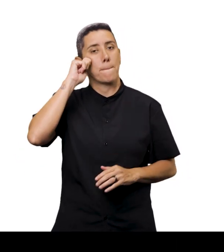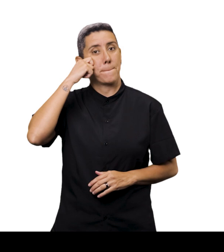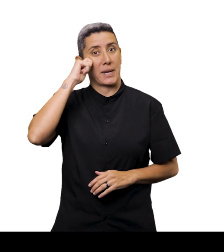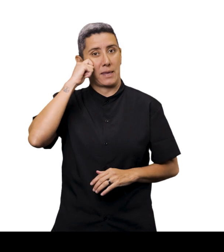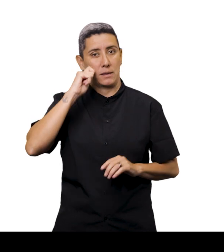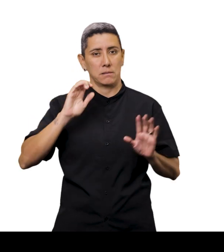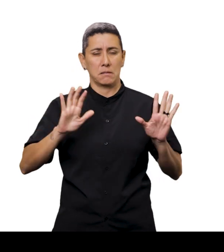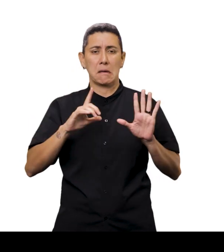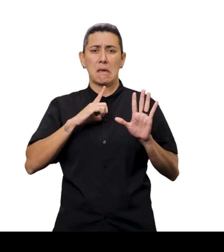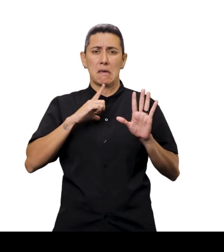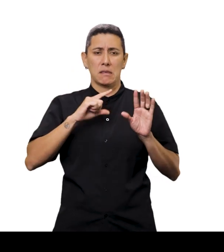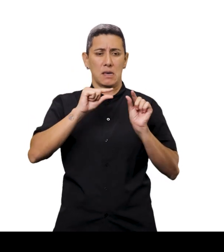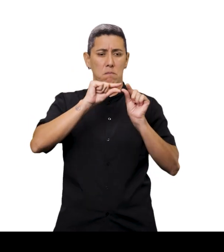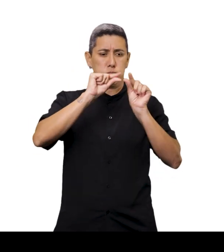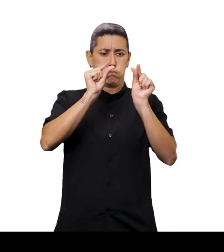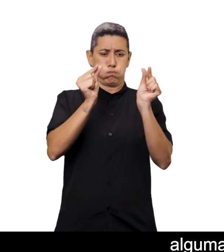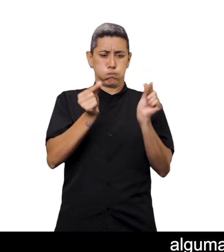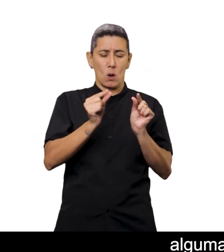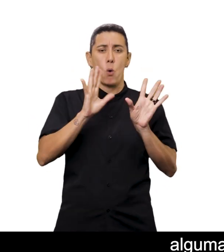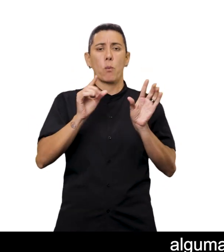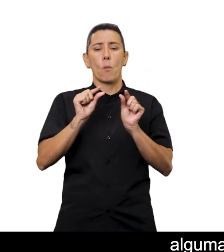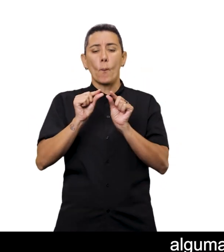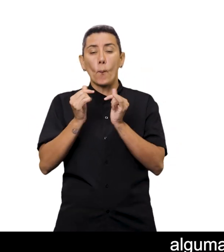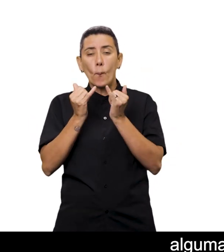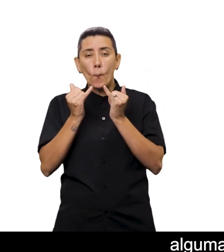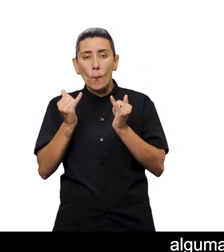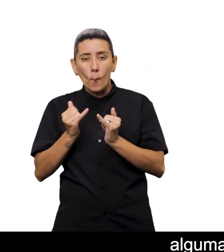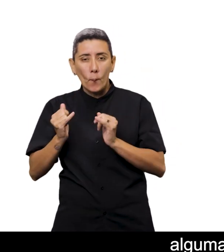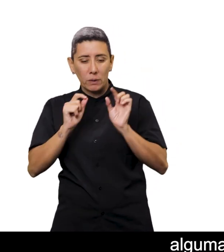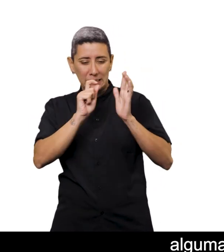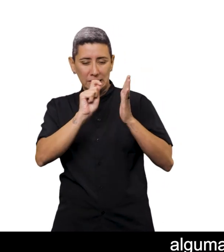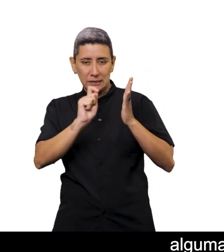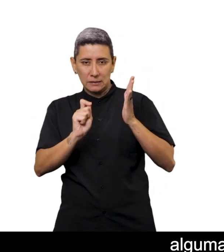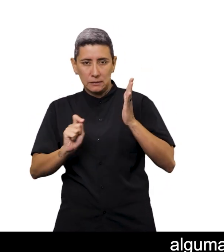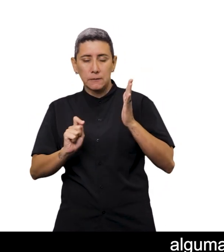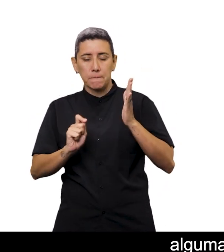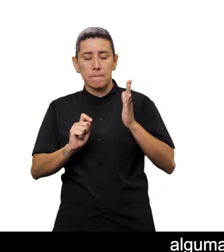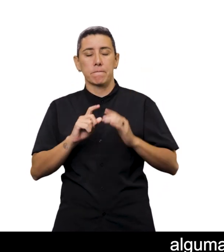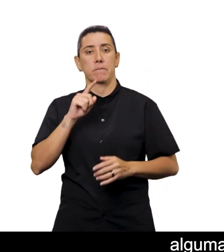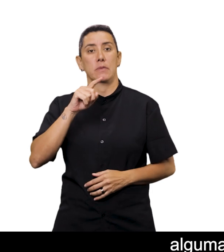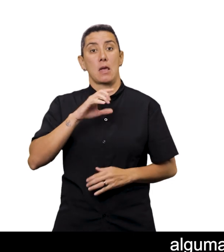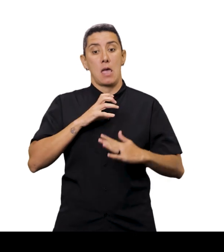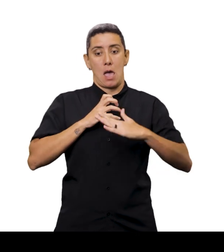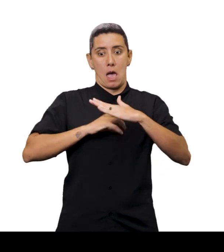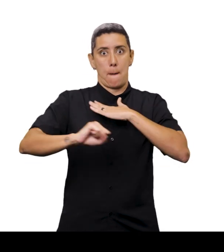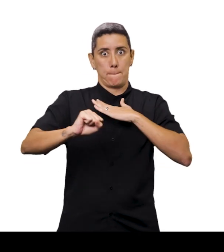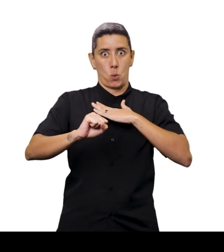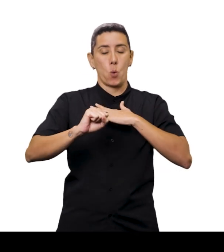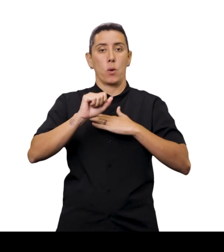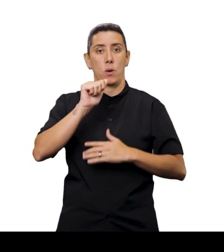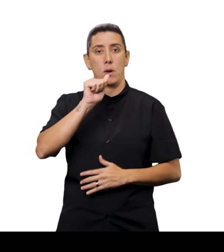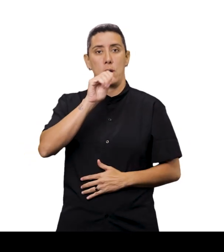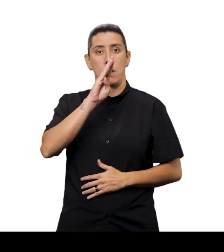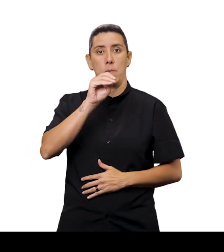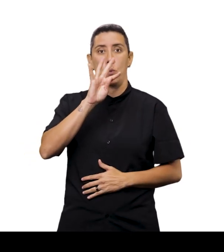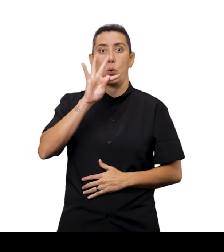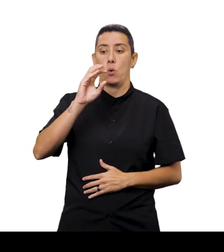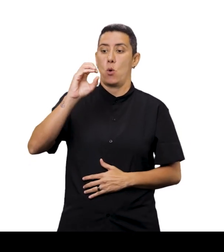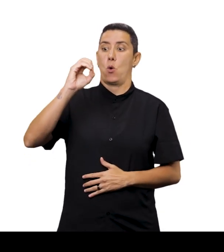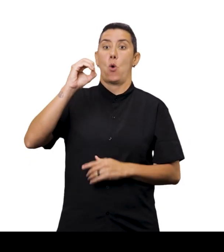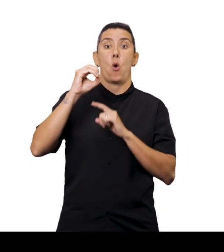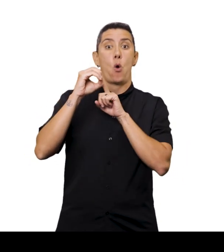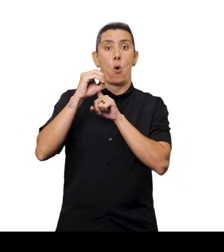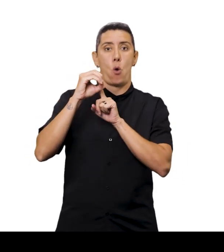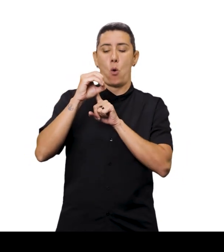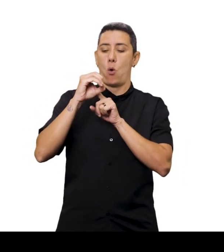em letras pretas e irregulares, algumas com traços mais grossos, outras mais finos. A palavra aborto aparece